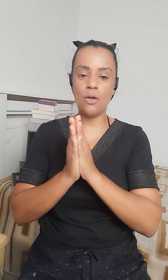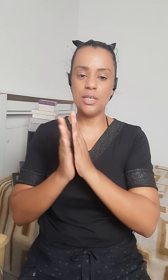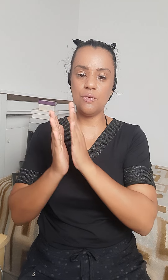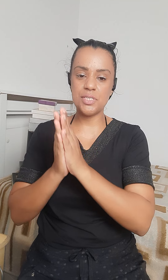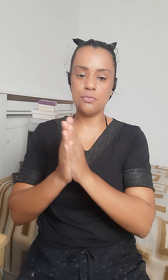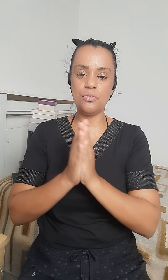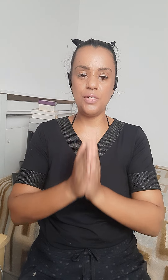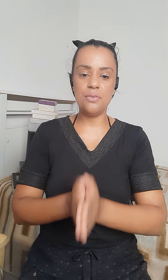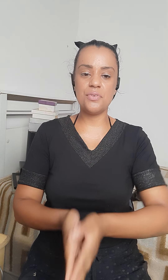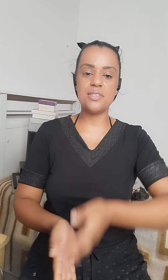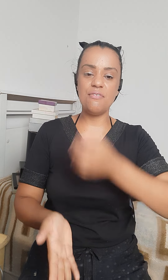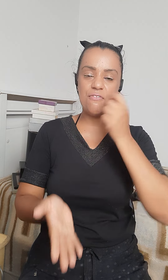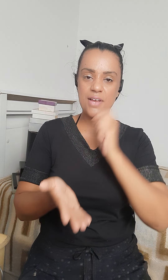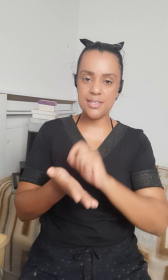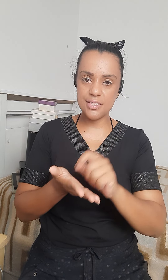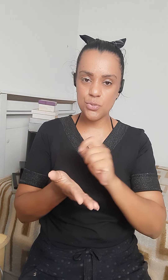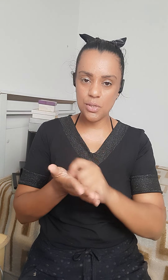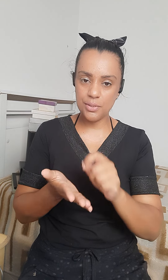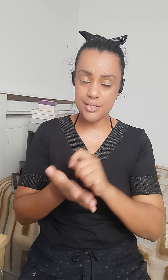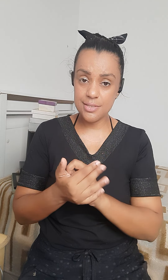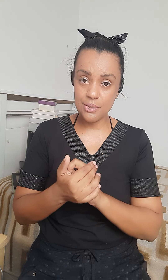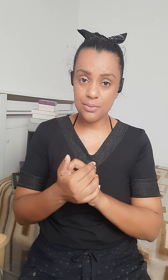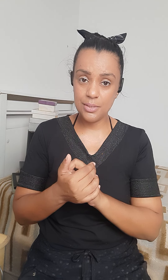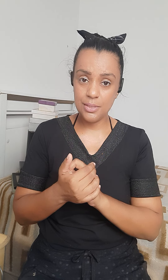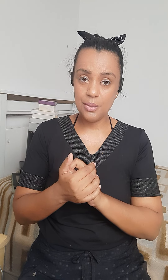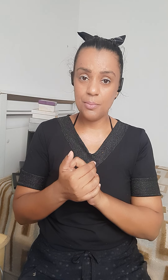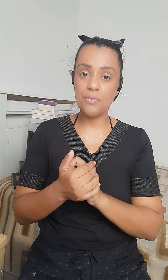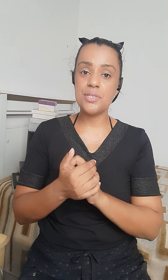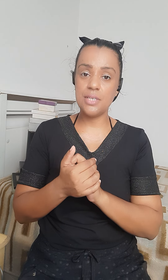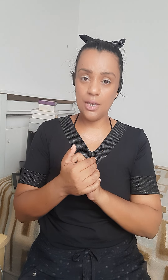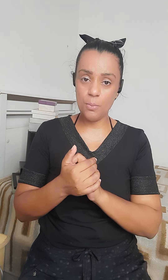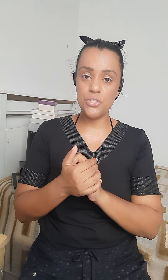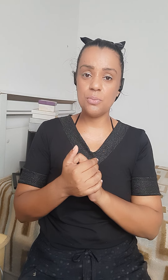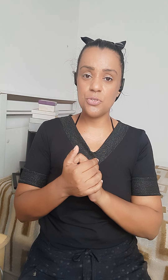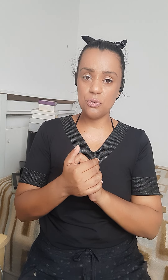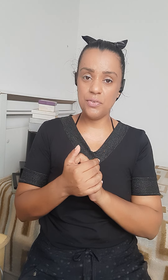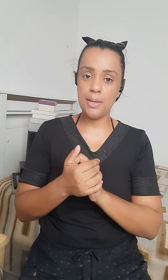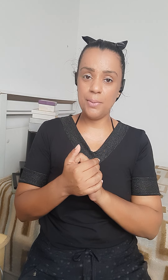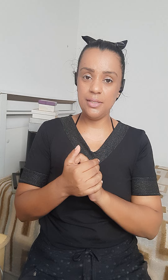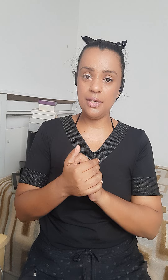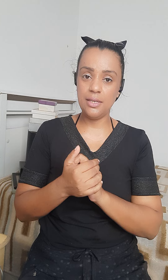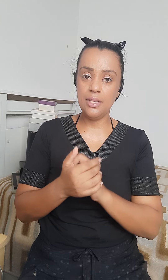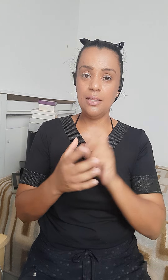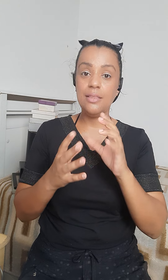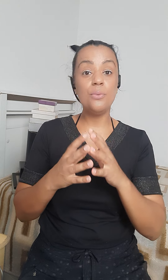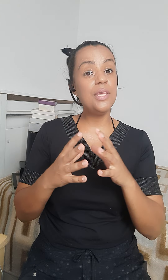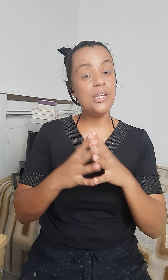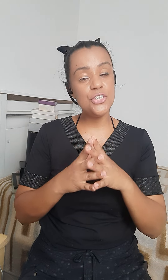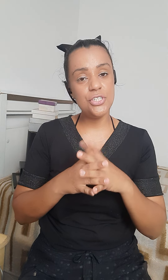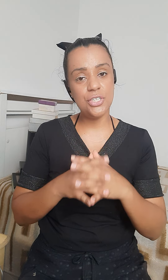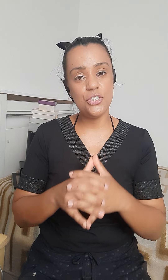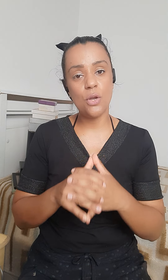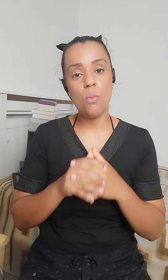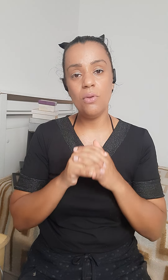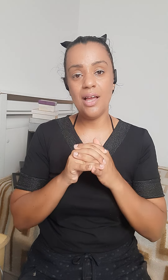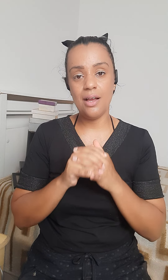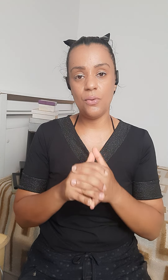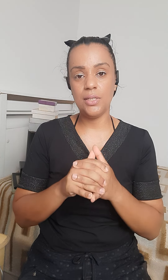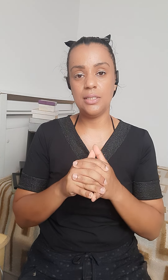que você for vendo, você faça a sua anotação, para você realmente absorver e aprender. Não deixem, gente, acumular aula,